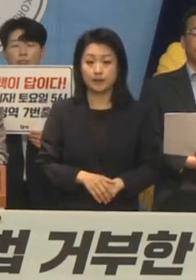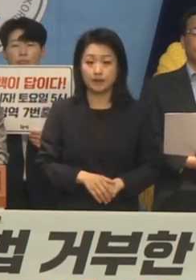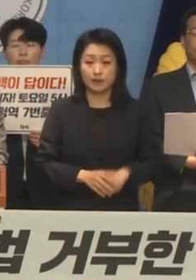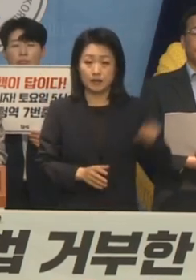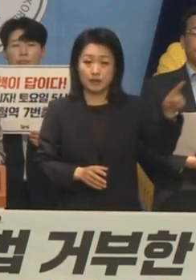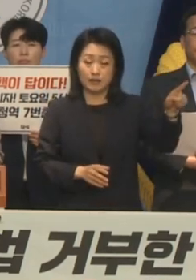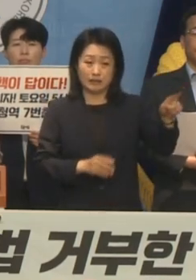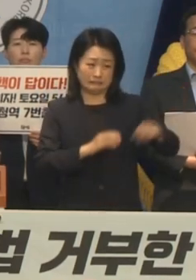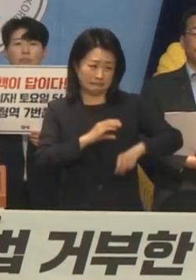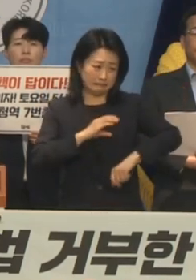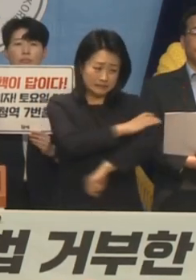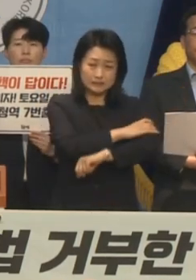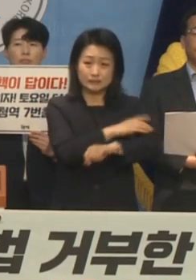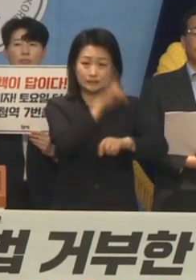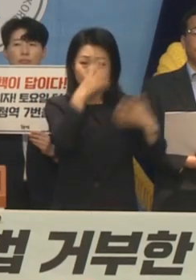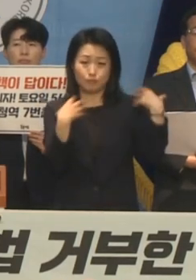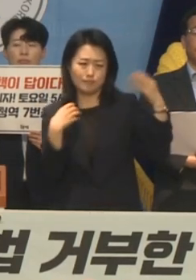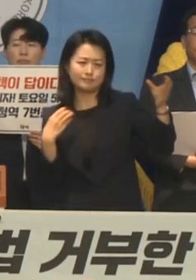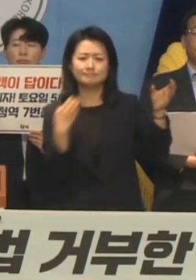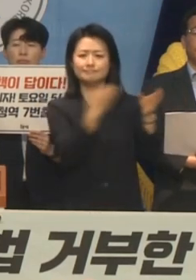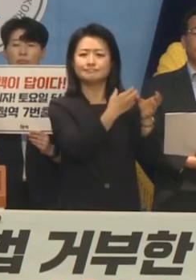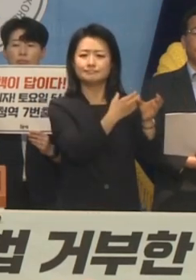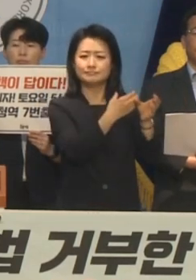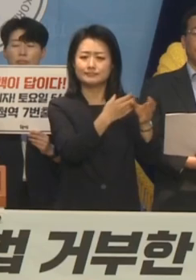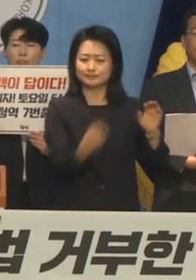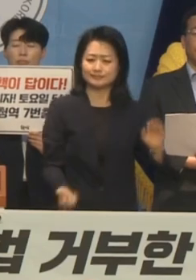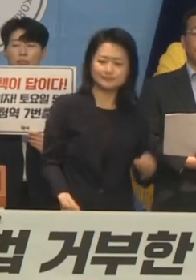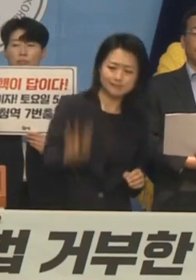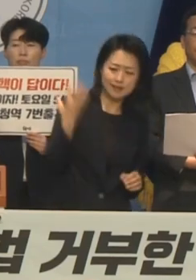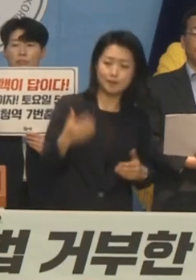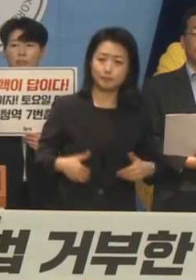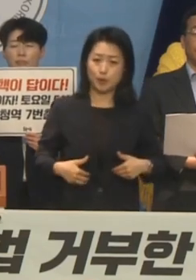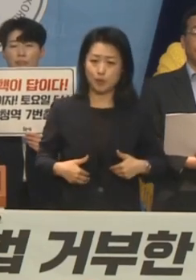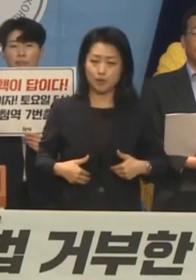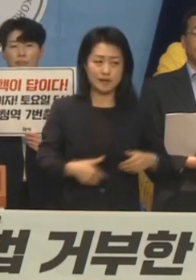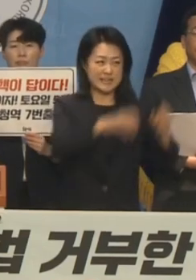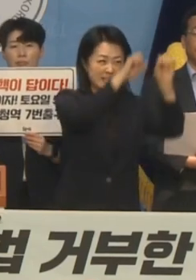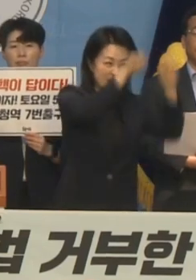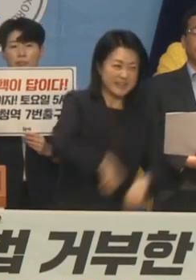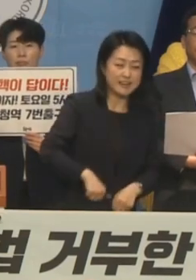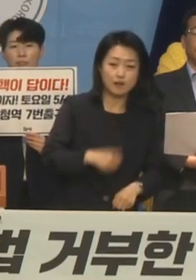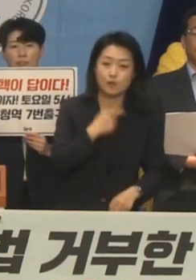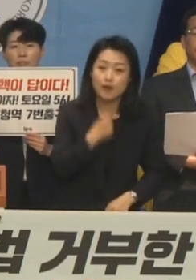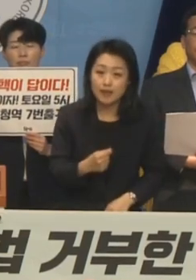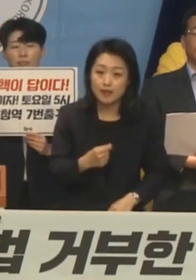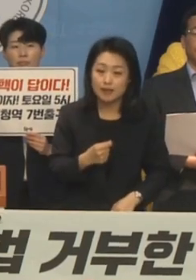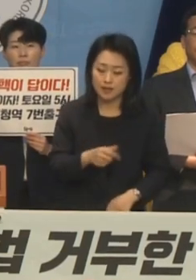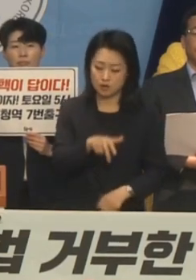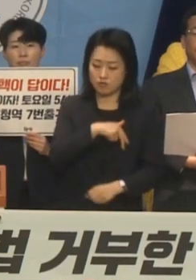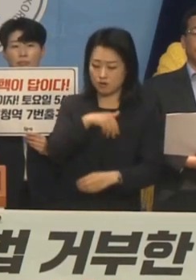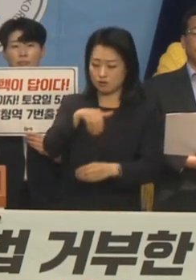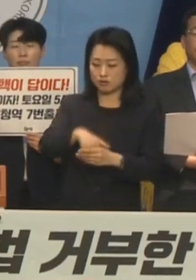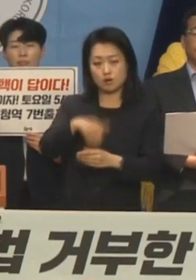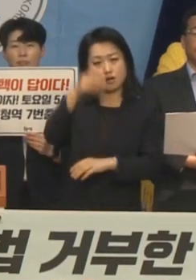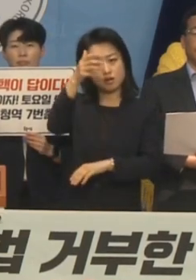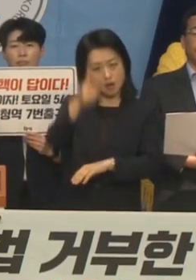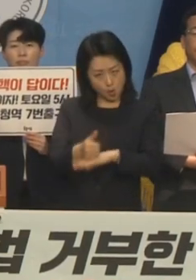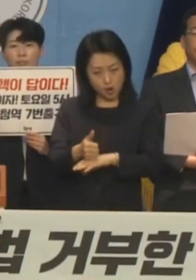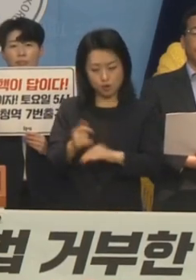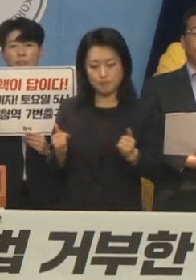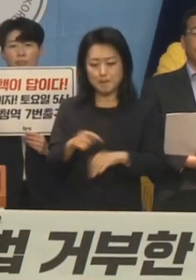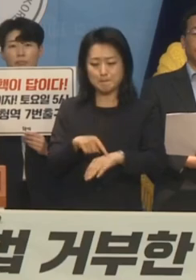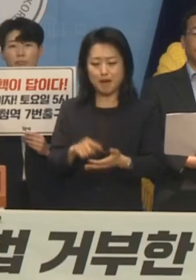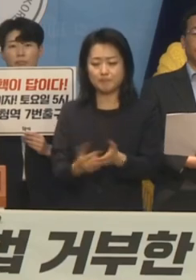무도한 윤석열 정권과 맞서 싸워라. 이겨라. 반드시 끌어내려라. 이것이 바로 이번 총선을 통해 드러난